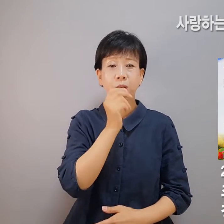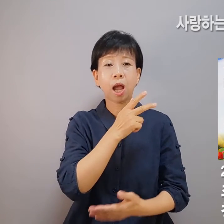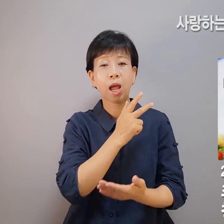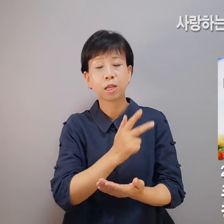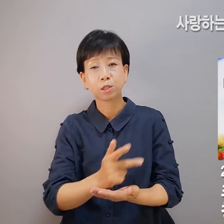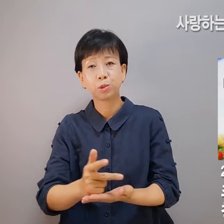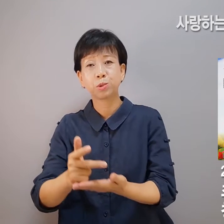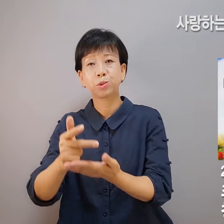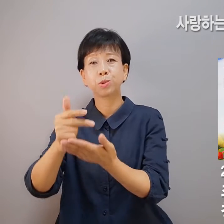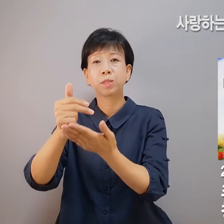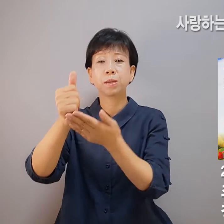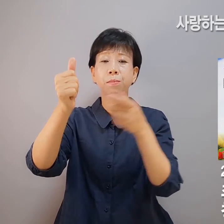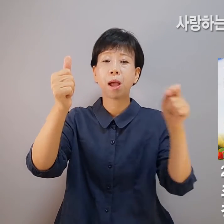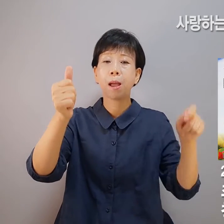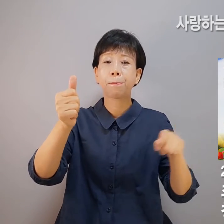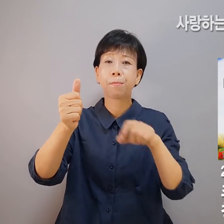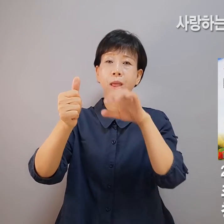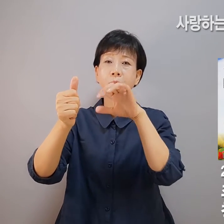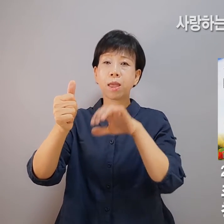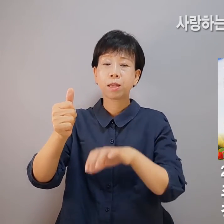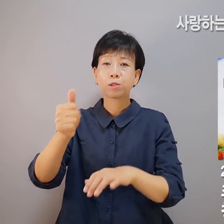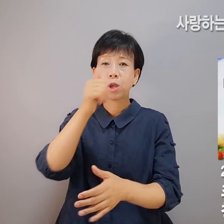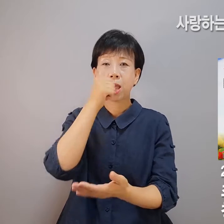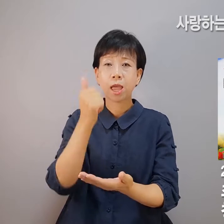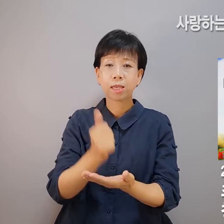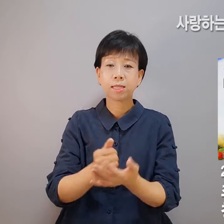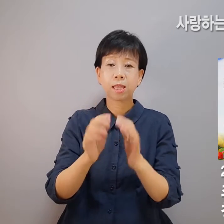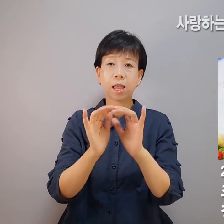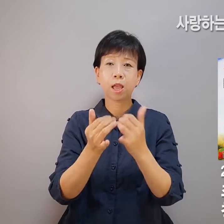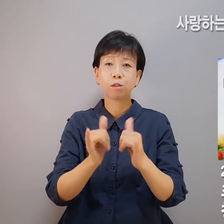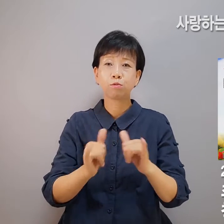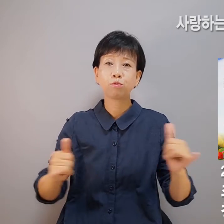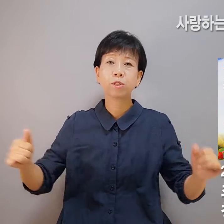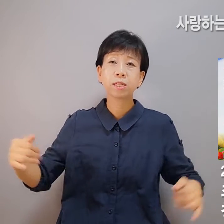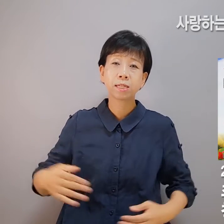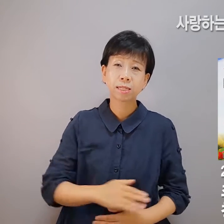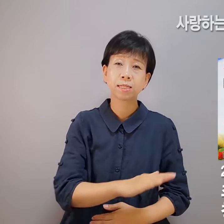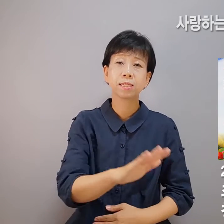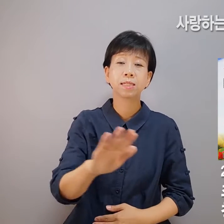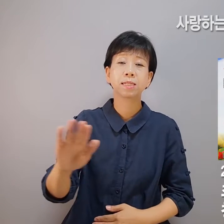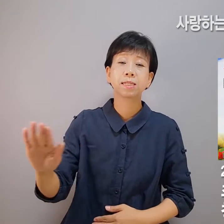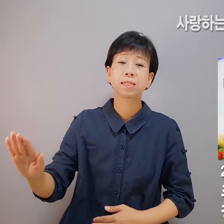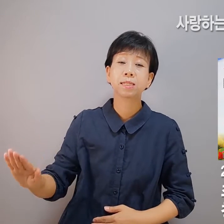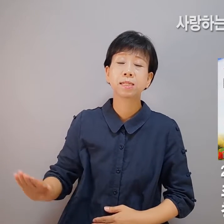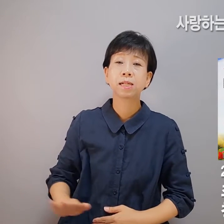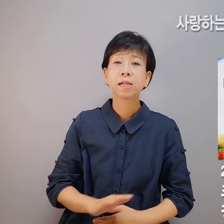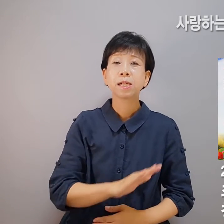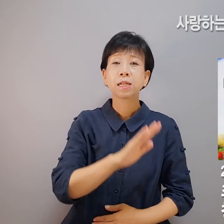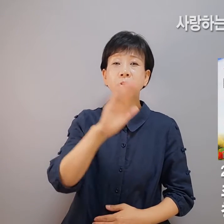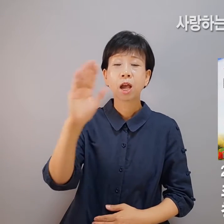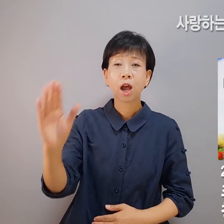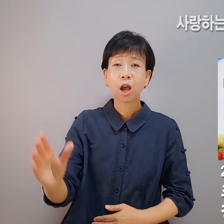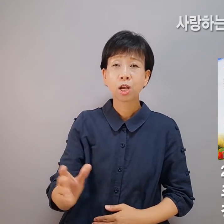거룩한 주님 앞에 죄인된 우리들